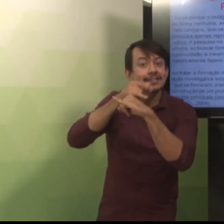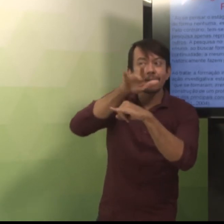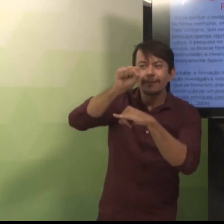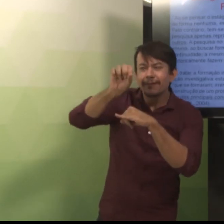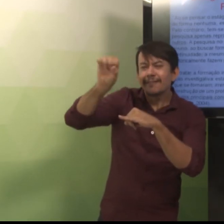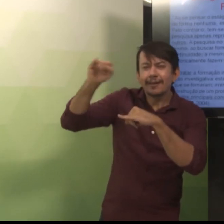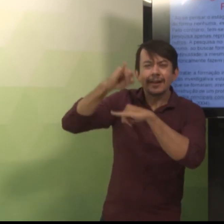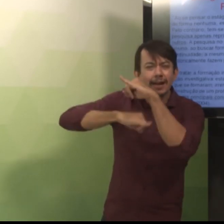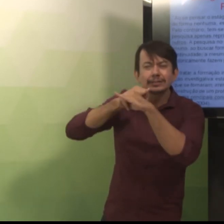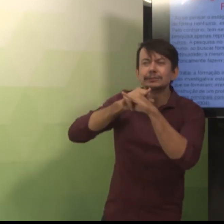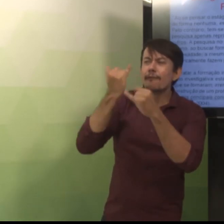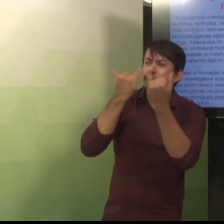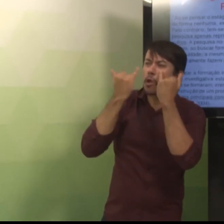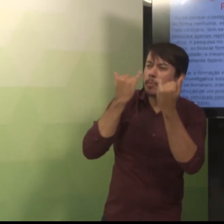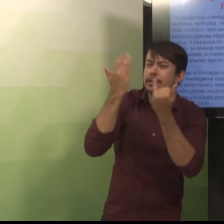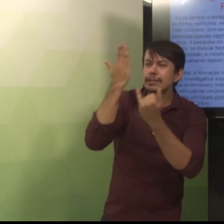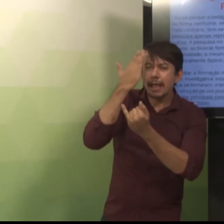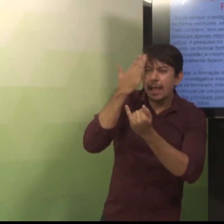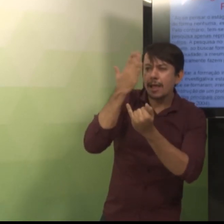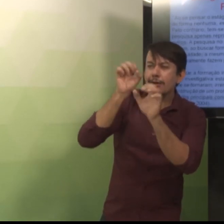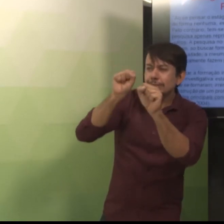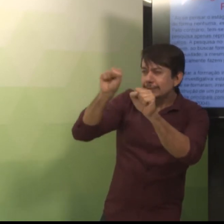mão de materiais, pesquisando na internet, buscando